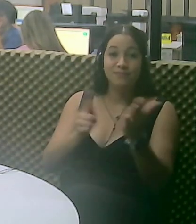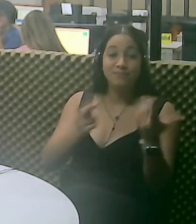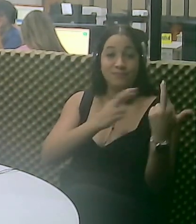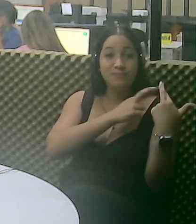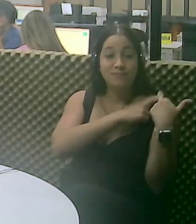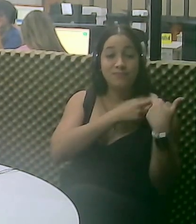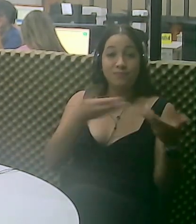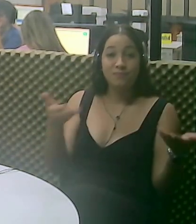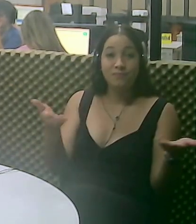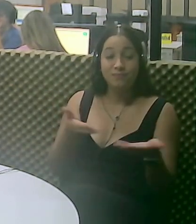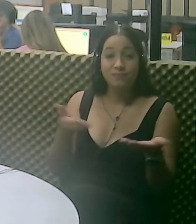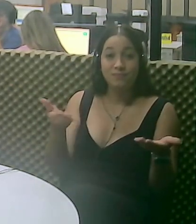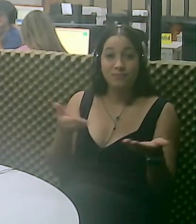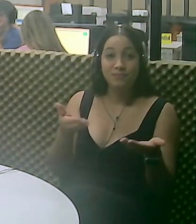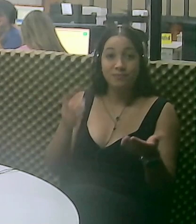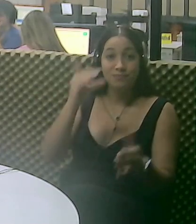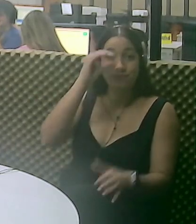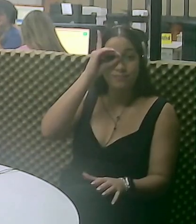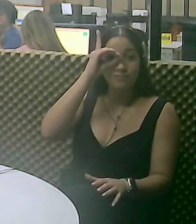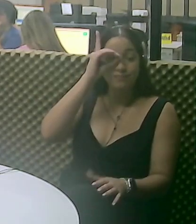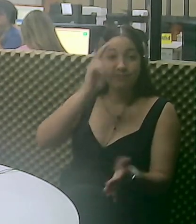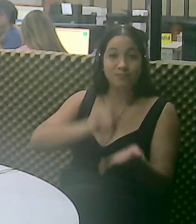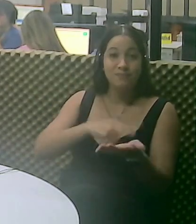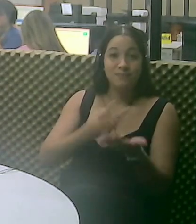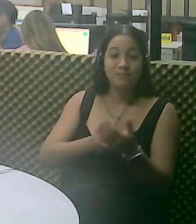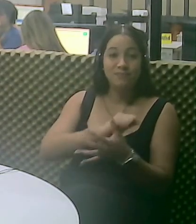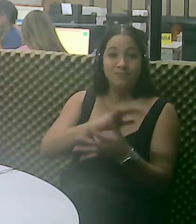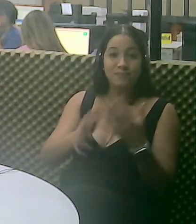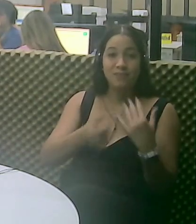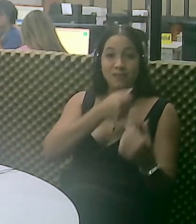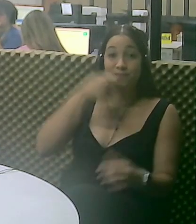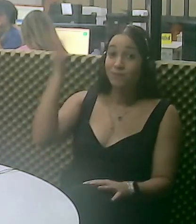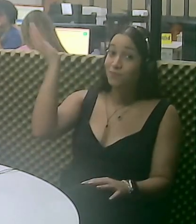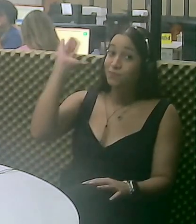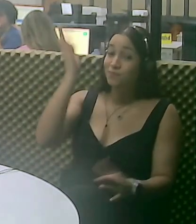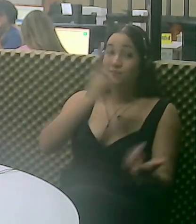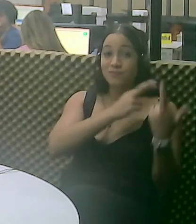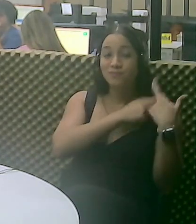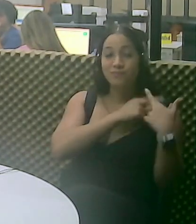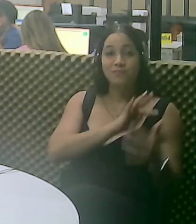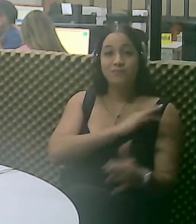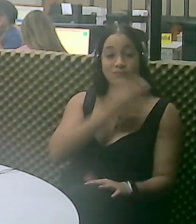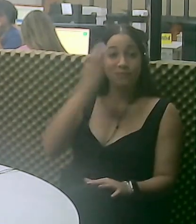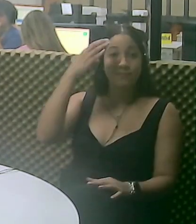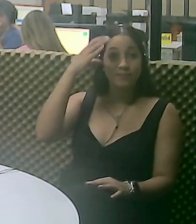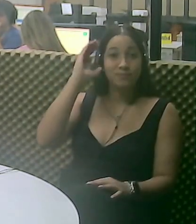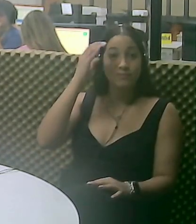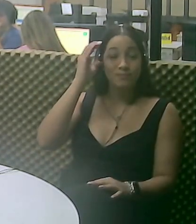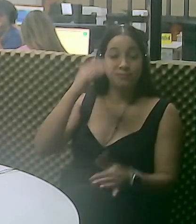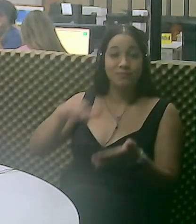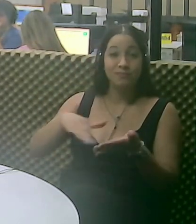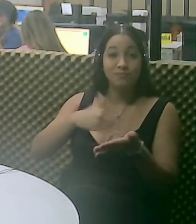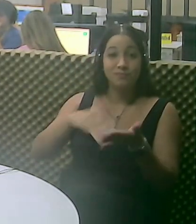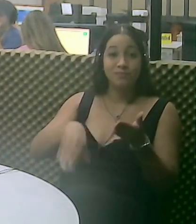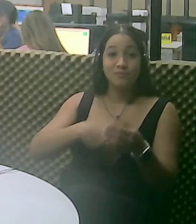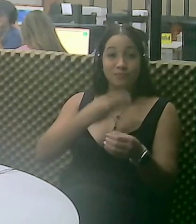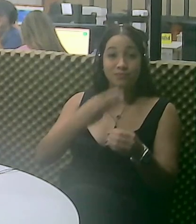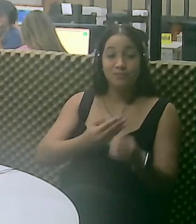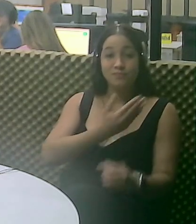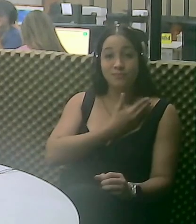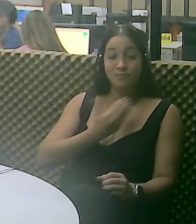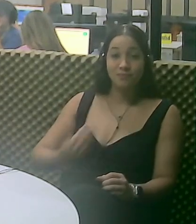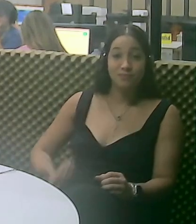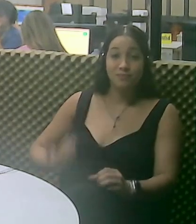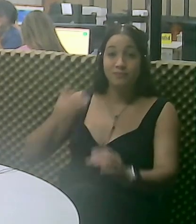Jornalista responsável pela edição, Daniela Aires. Tradução em Libras, Amanda Valentim. Responsável técnico, Cristiano Silva.